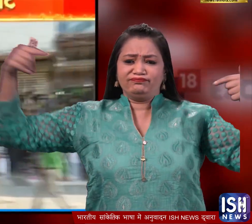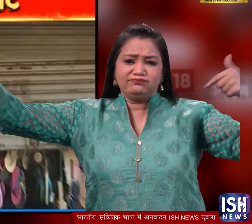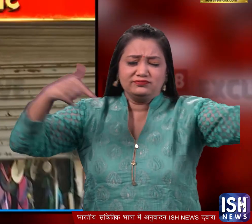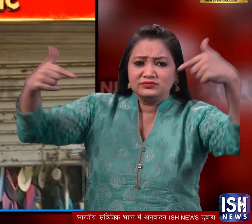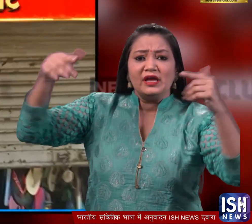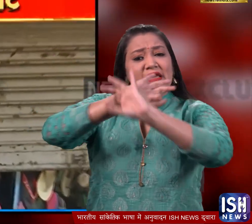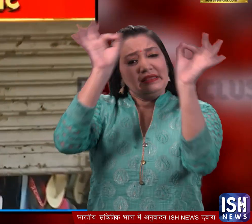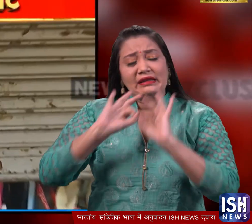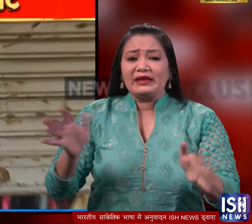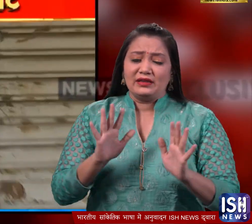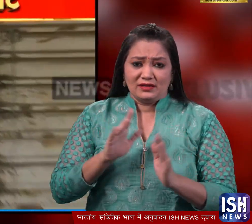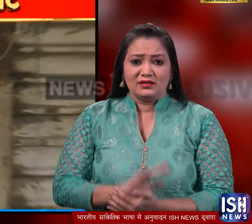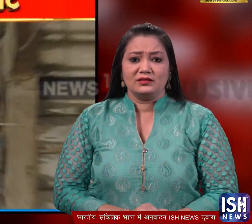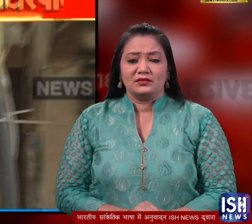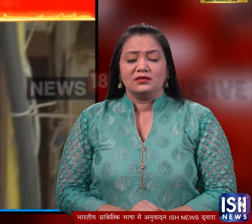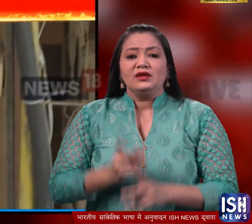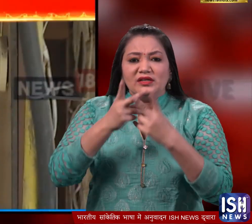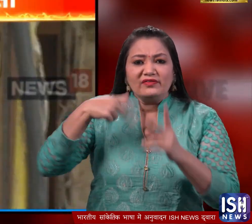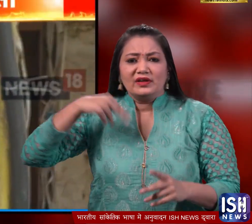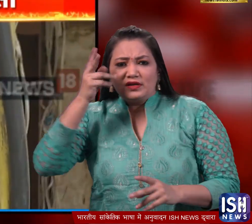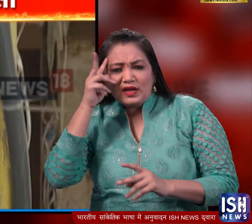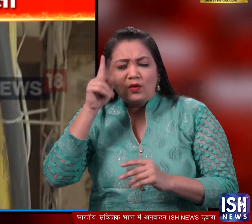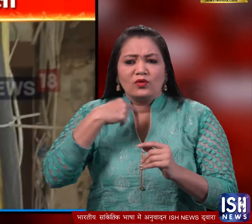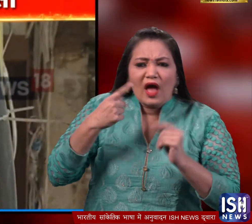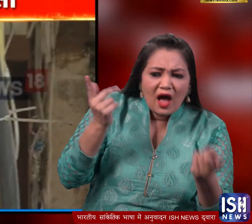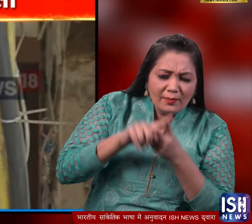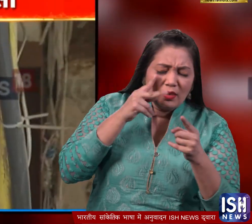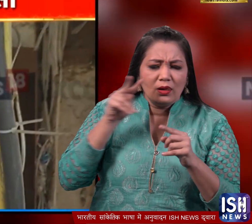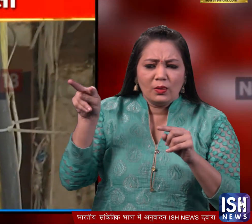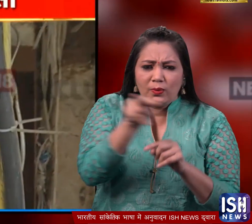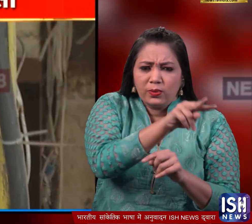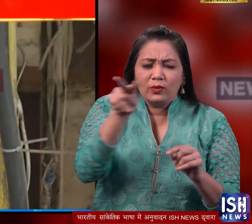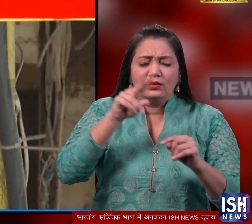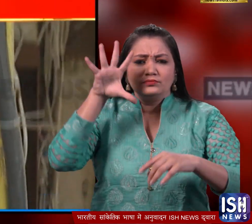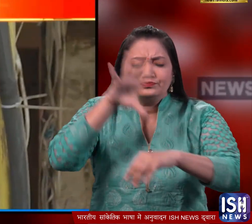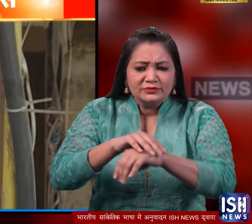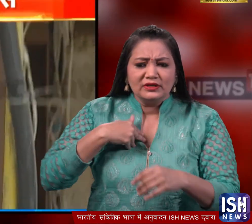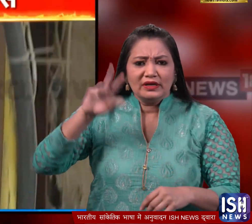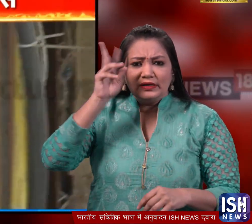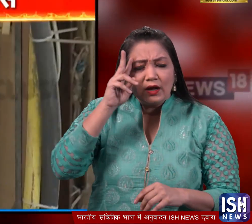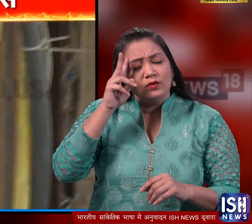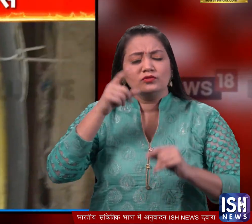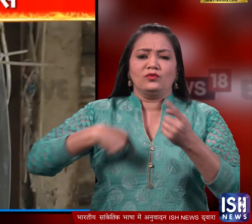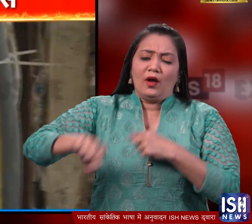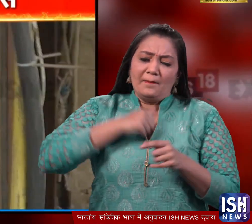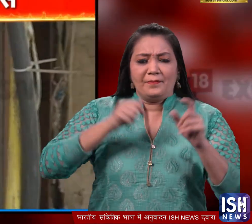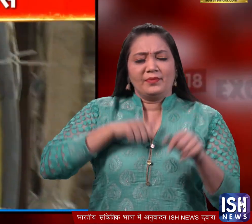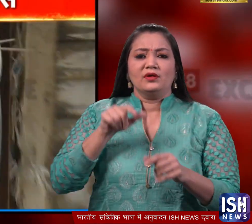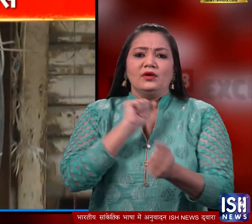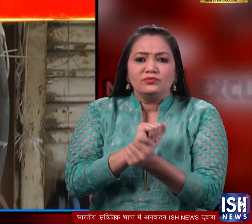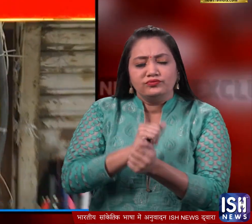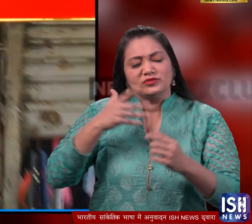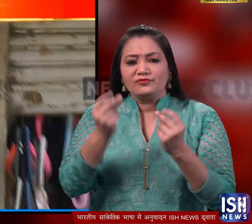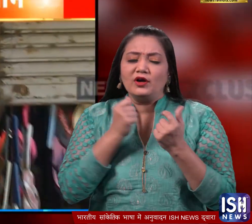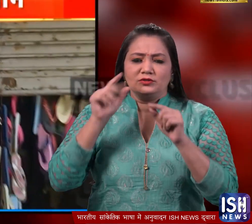रखा गया है, कैमरे लगाए गए हैं। इनसे संदिग्ध जो यहाँ से अगर गुजरता है या किसी की संदिग्ध गतिविधि होती है तो उसको